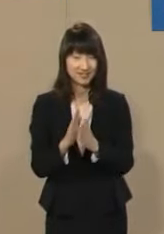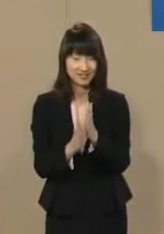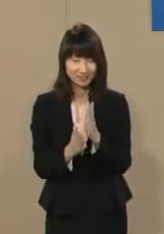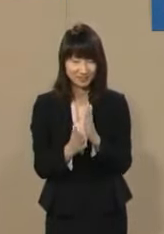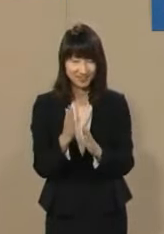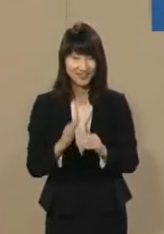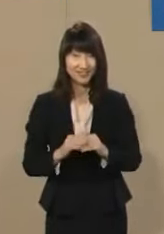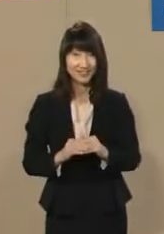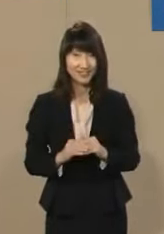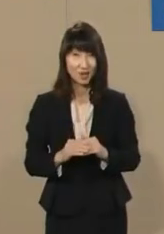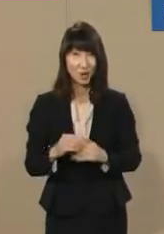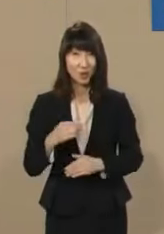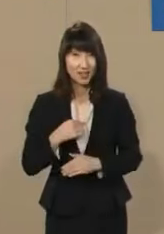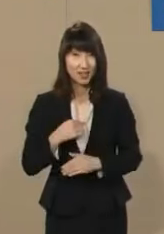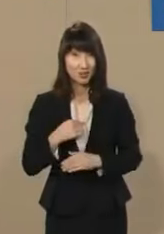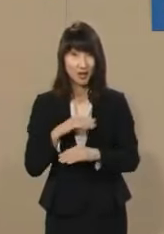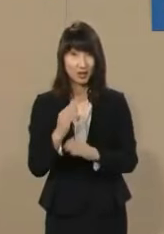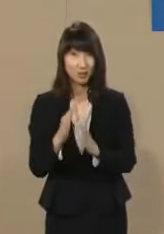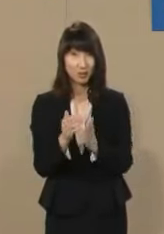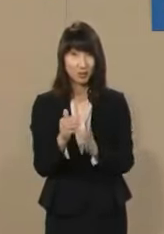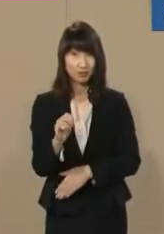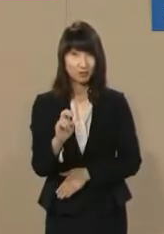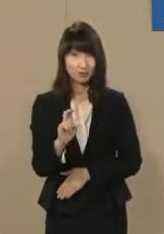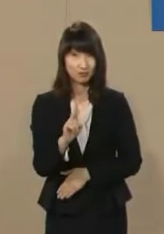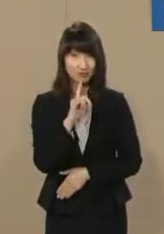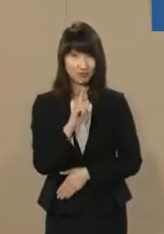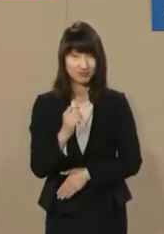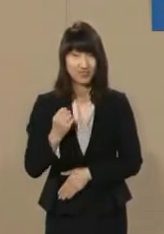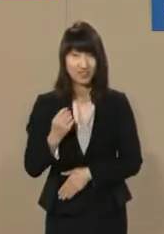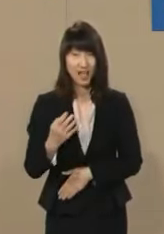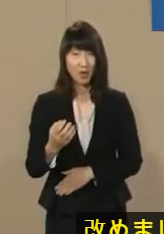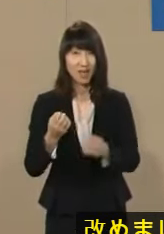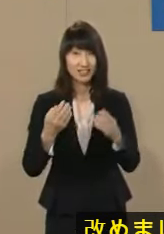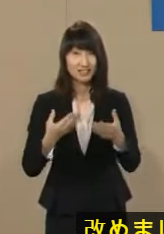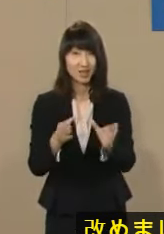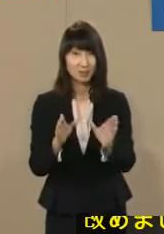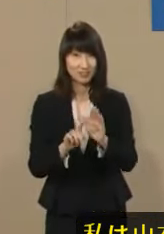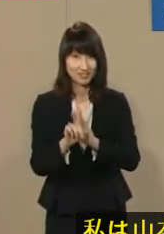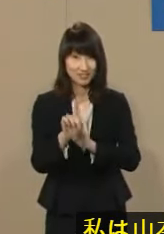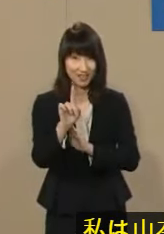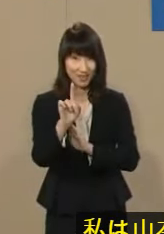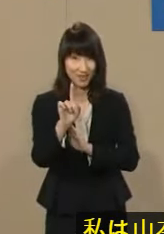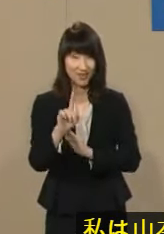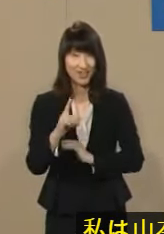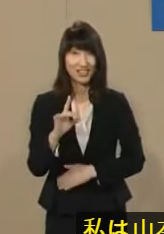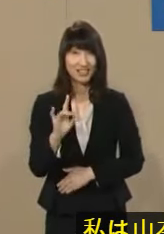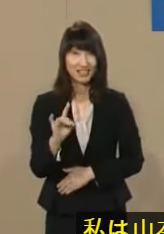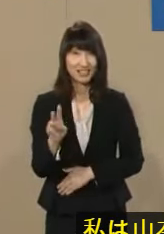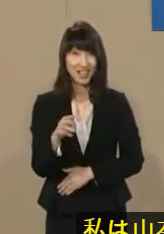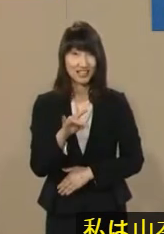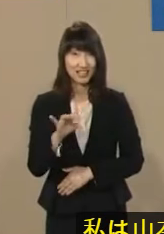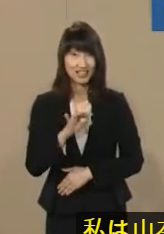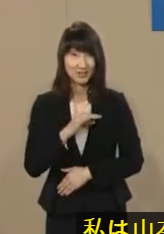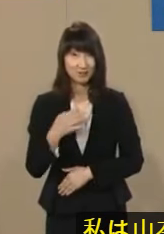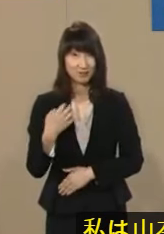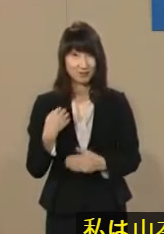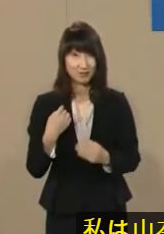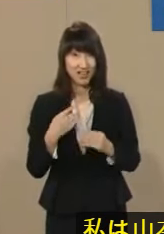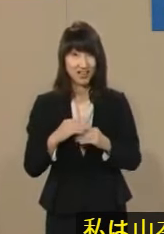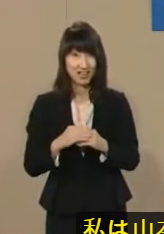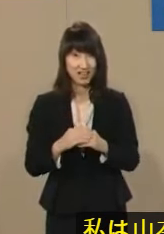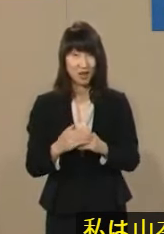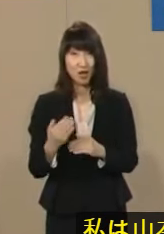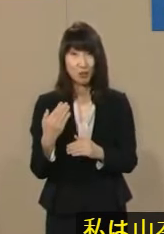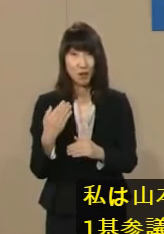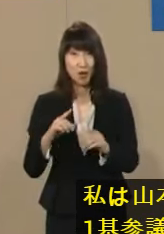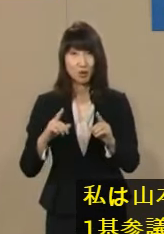して、私は山本太郎と申します。令和新選組の代表です。一期参議院議員を務めました。前